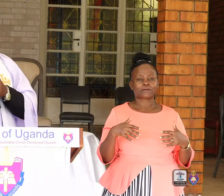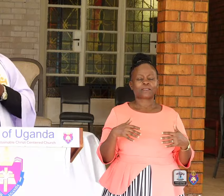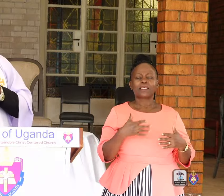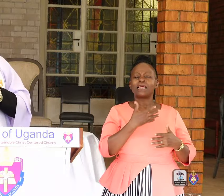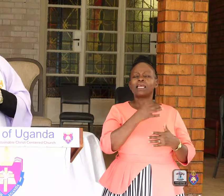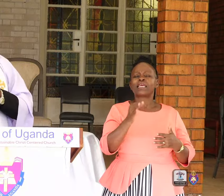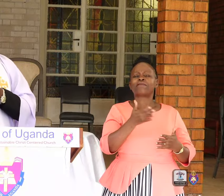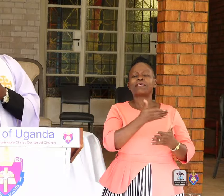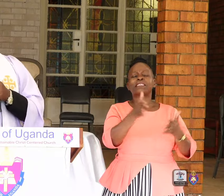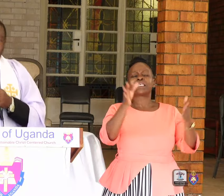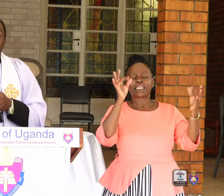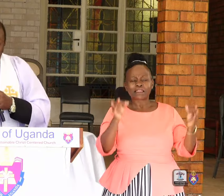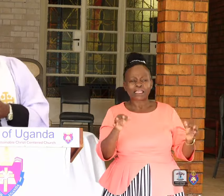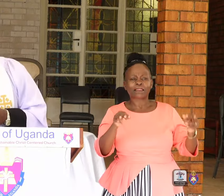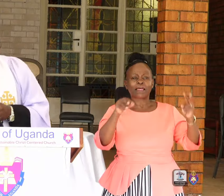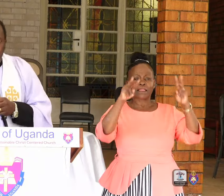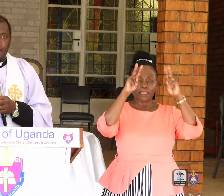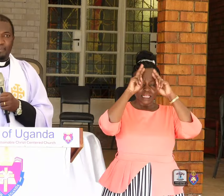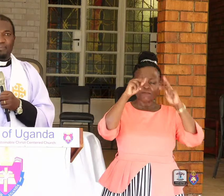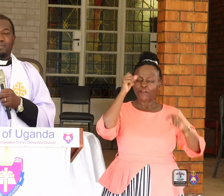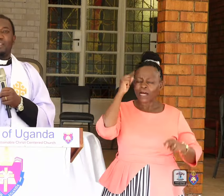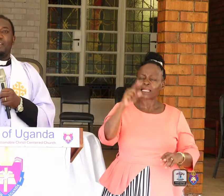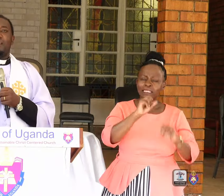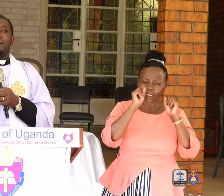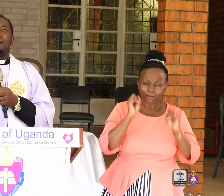wabaawo ekintu sitaani kyatategeera